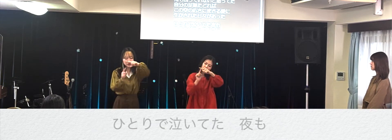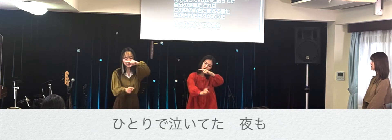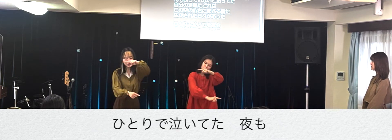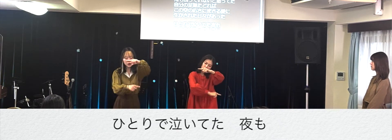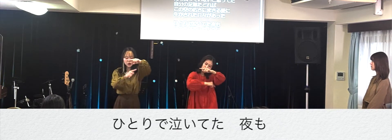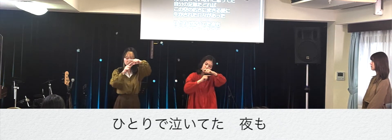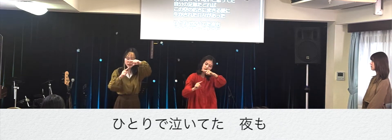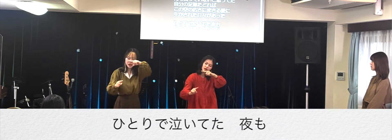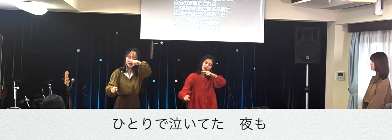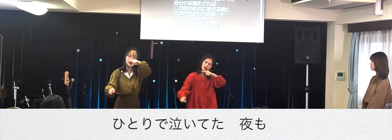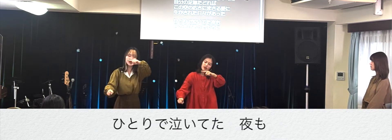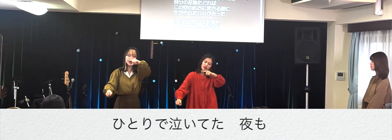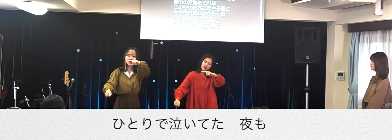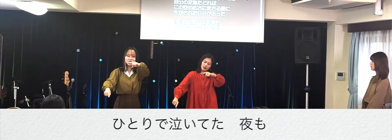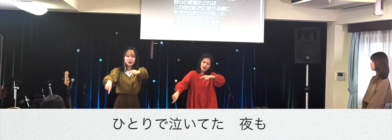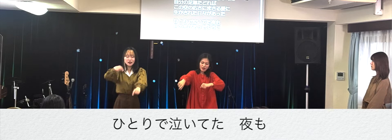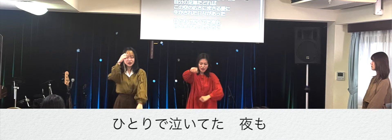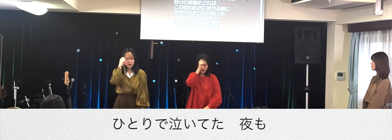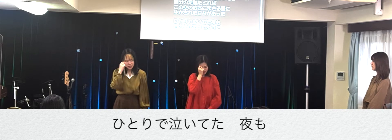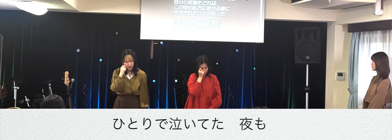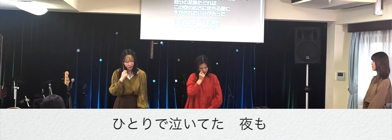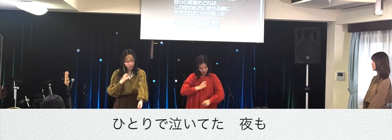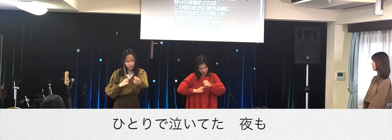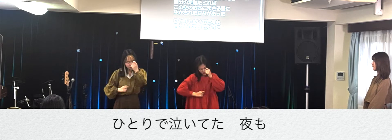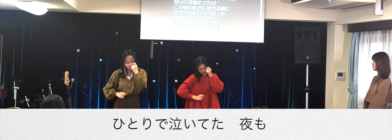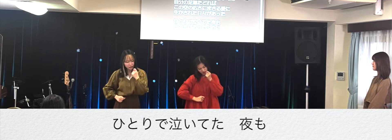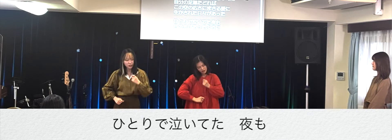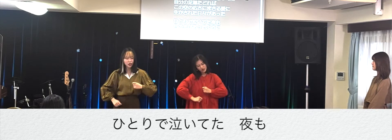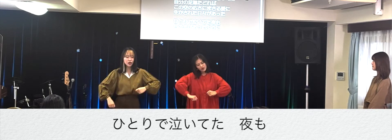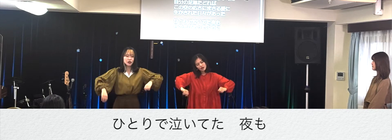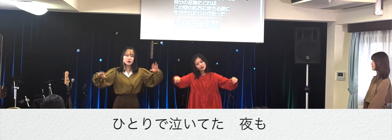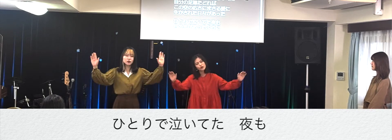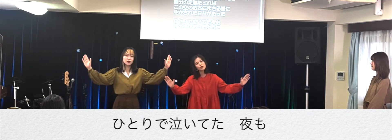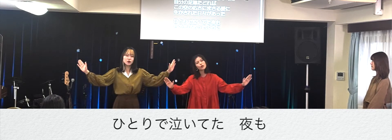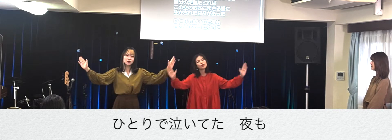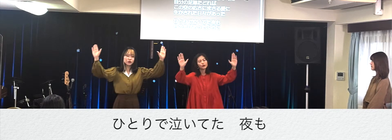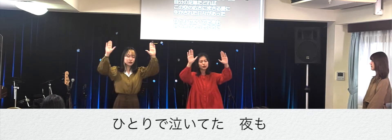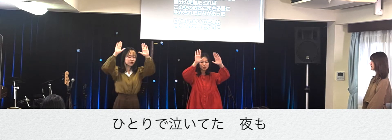った一人で泣いてた夜